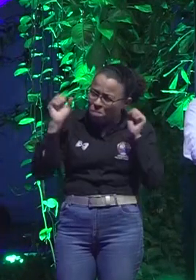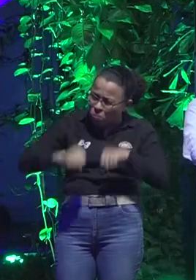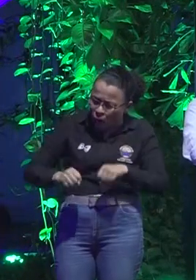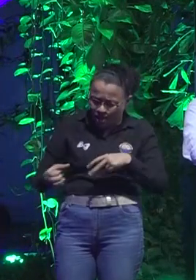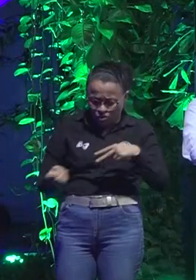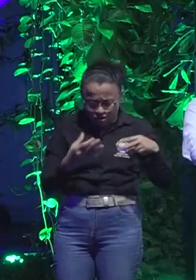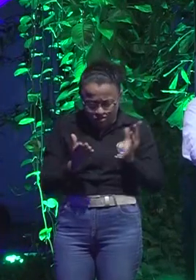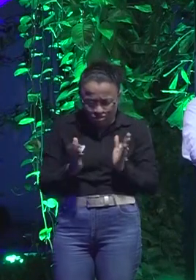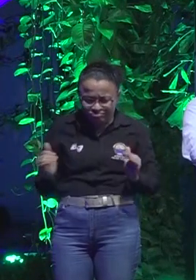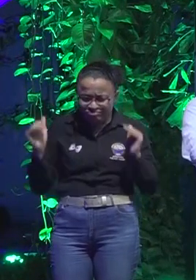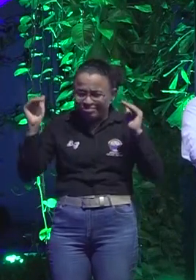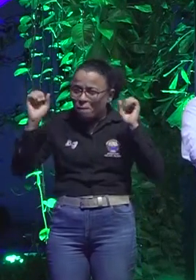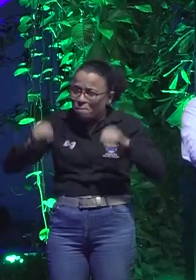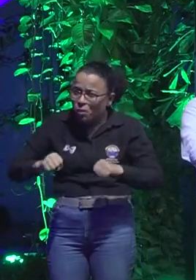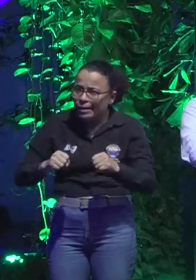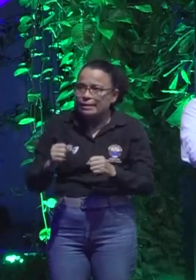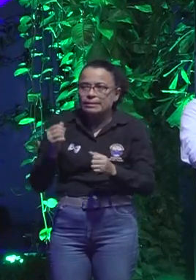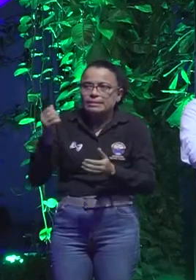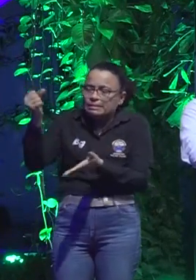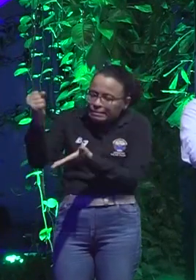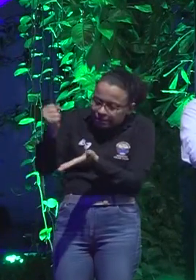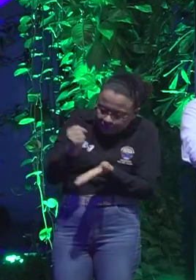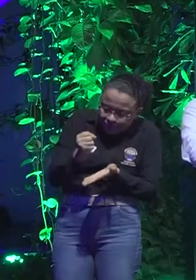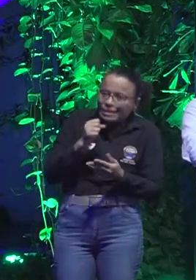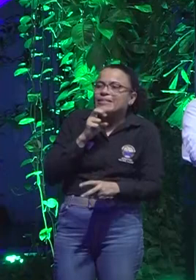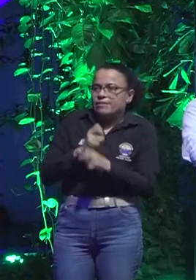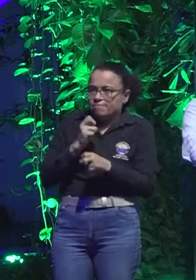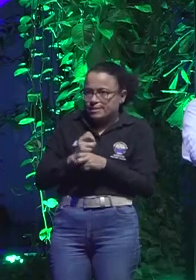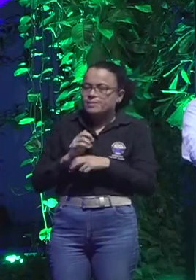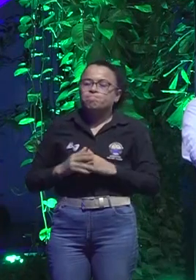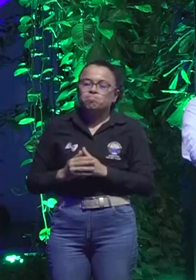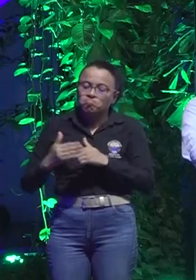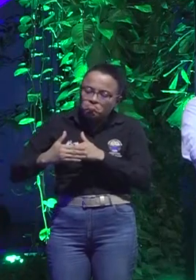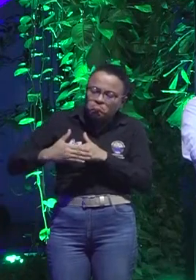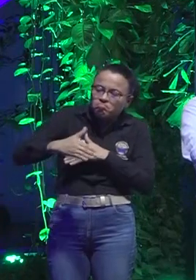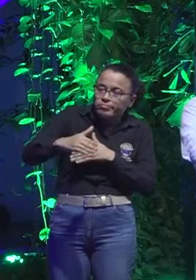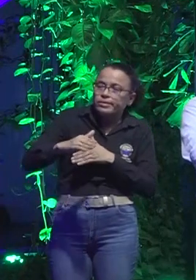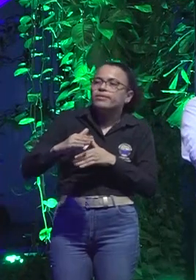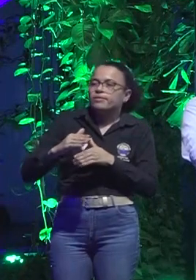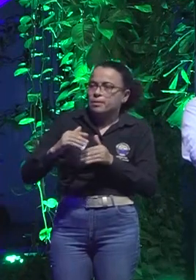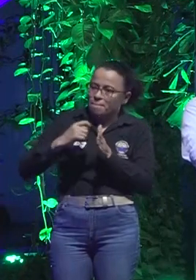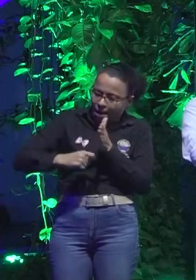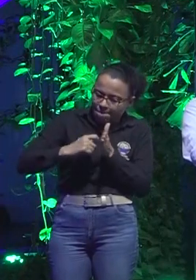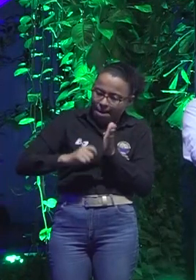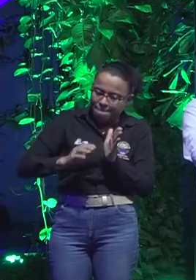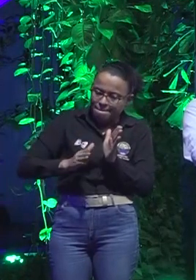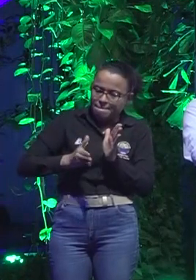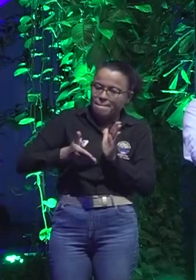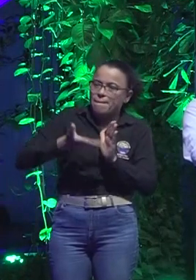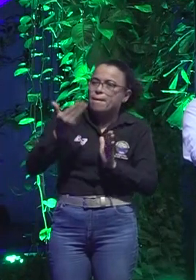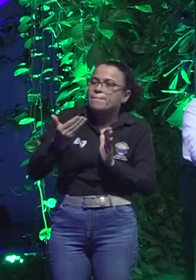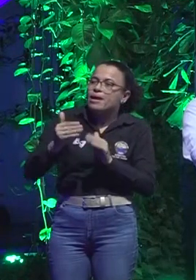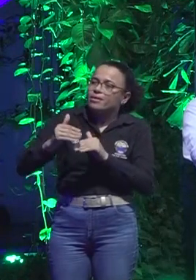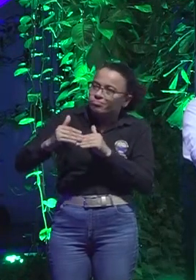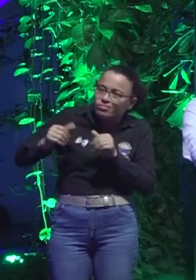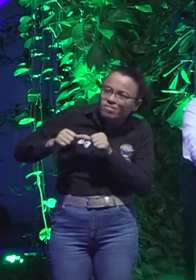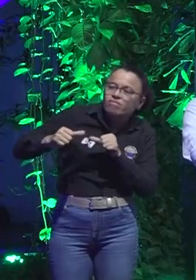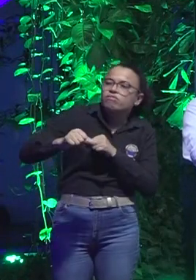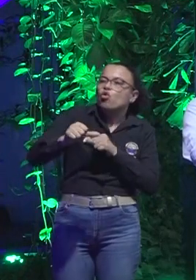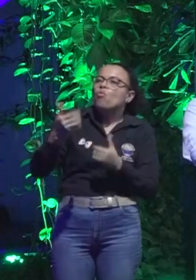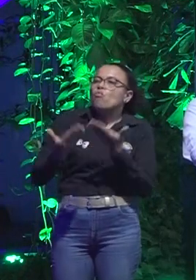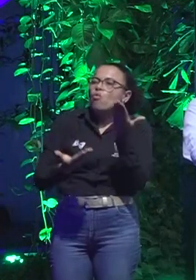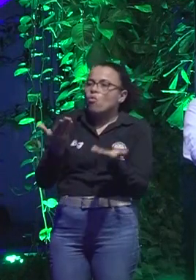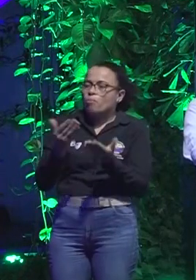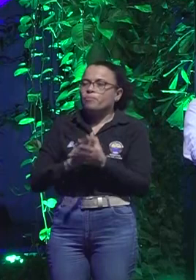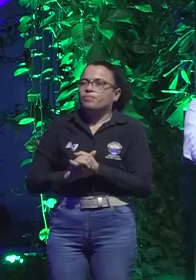Mejoras, como siempre, hacer un esfuerzo por hacer tangible la estrategia a largo plazo para que la propuesta de valor sea sostenible. La universidad tiene que salir en